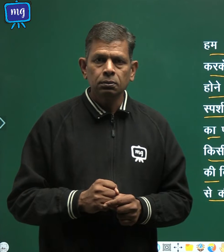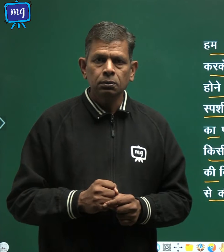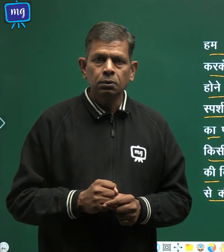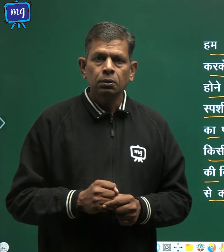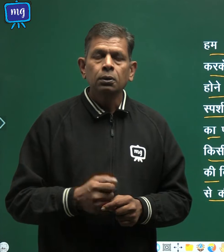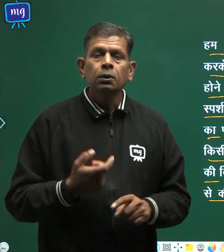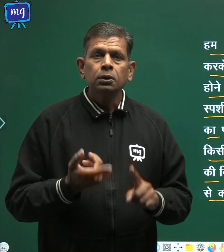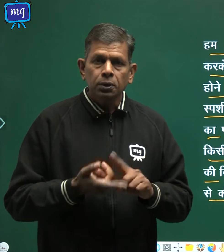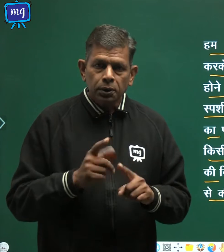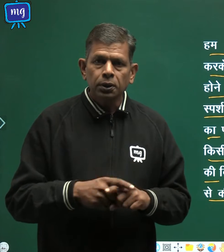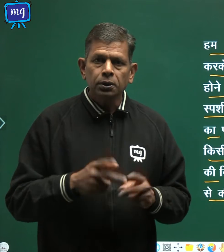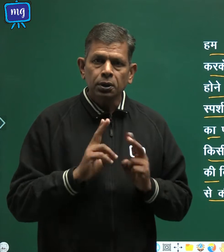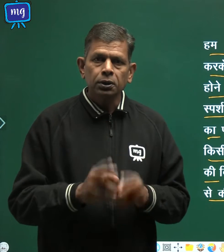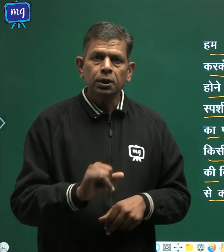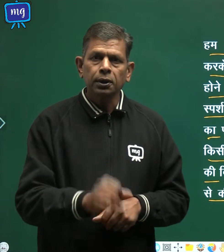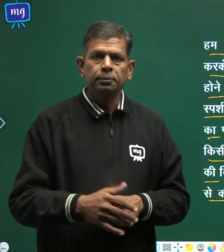की जाती है।